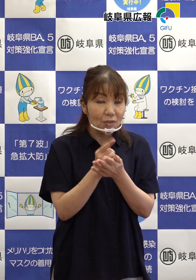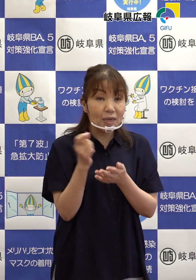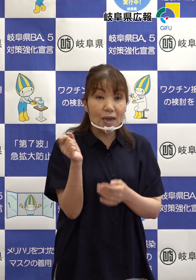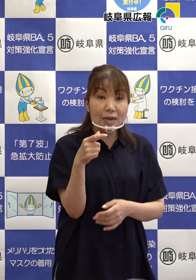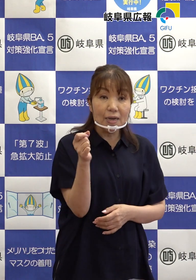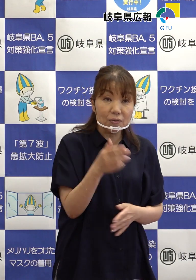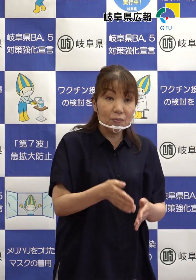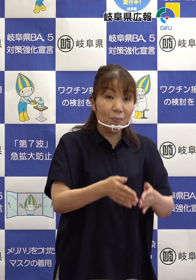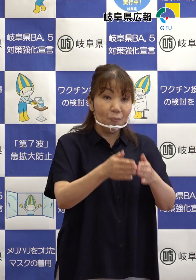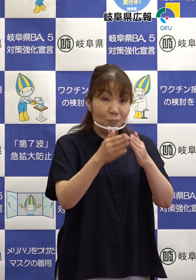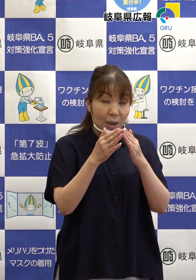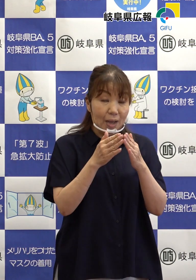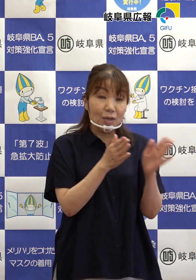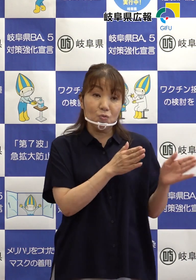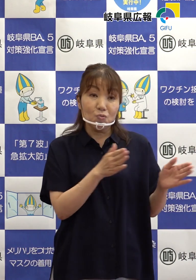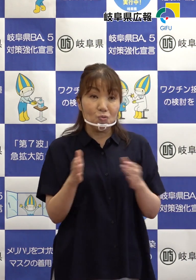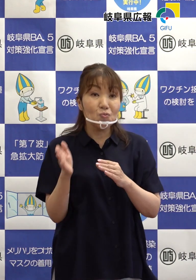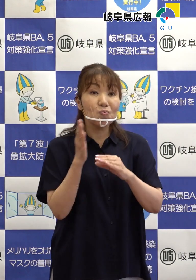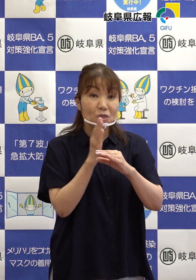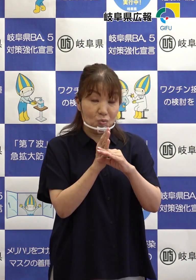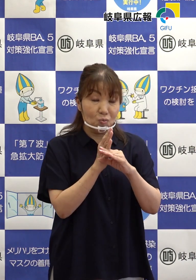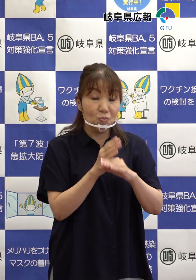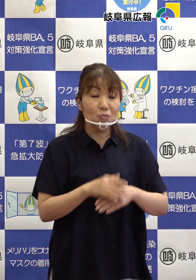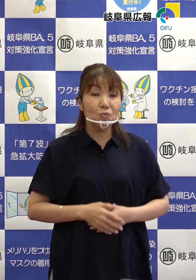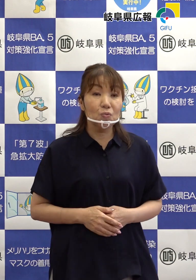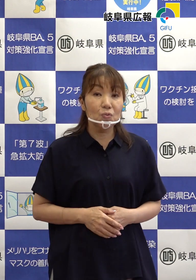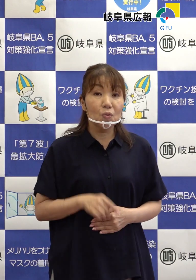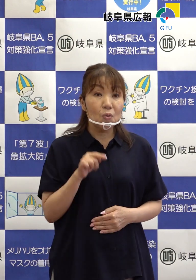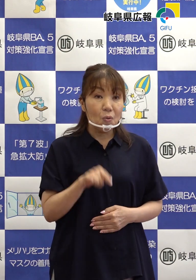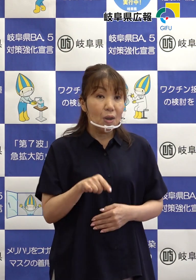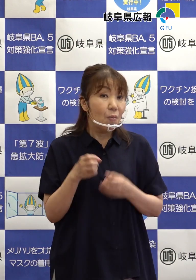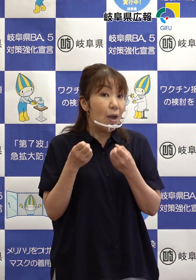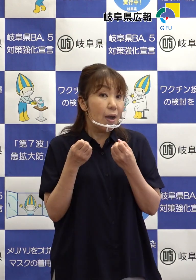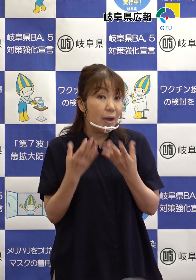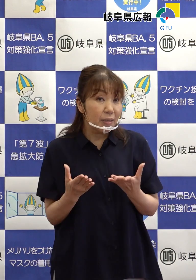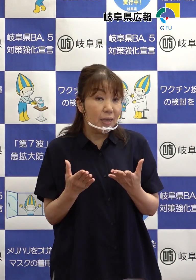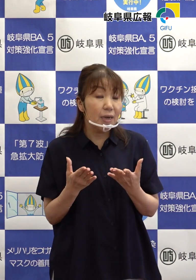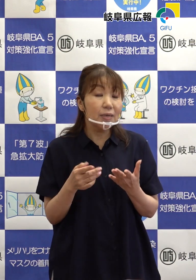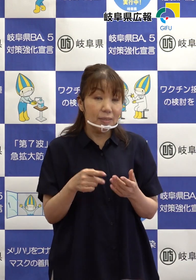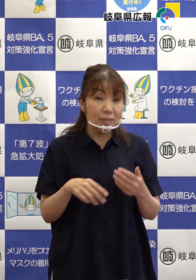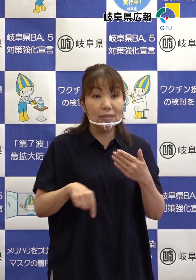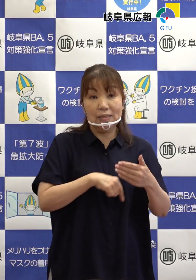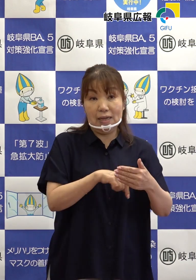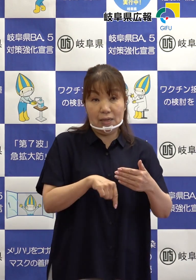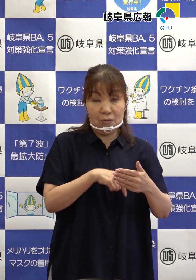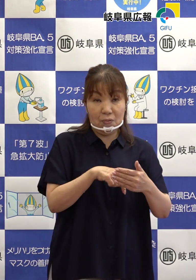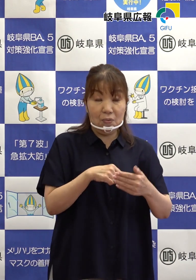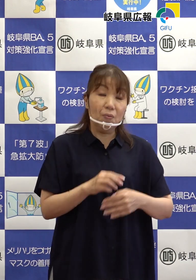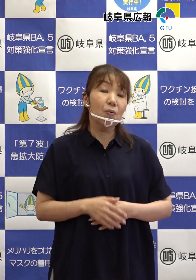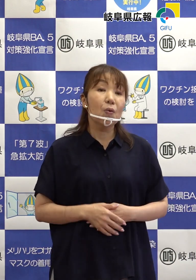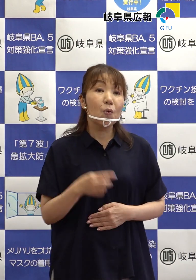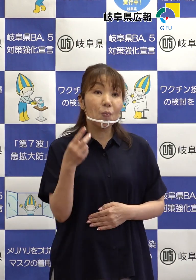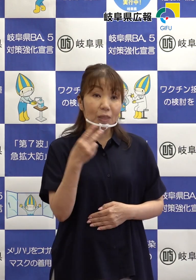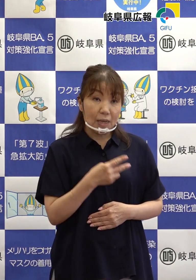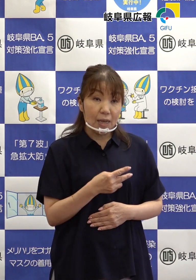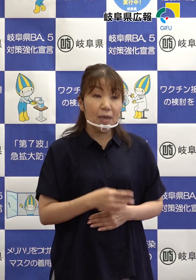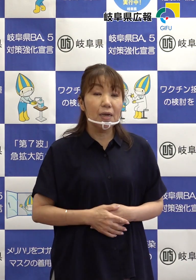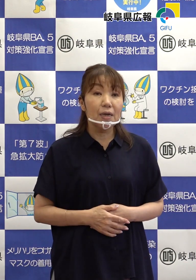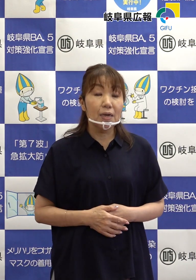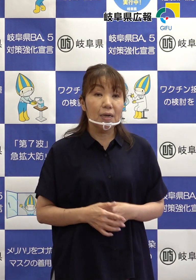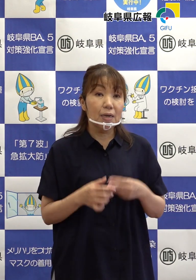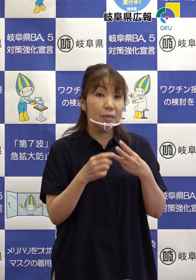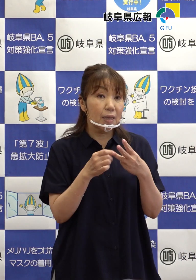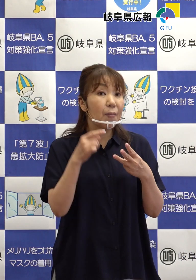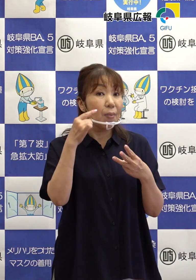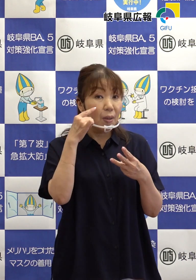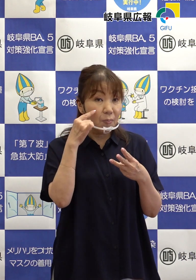今99準備中でございますこれも新しいあのアイテムでございますそれから3番目